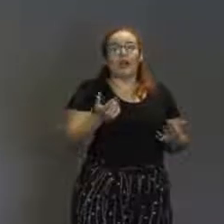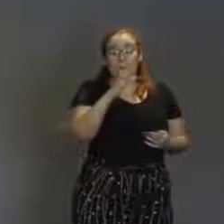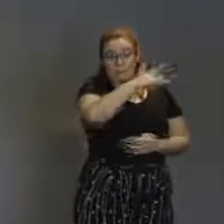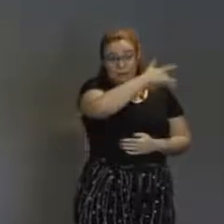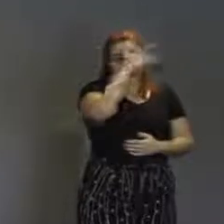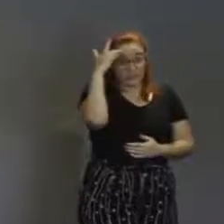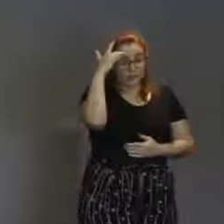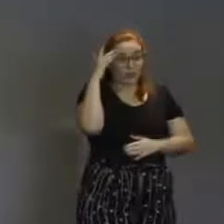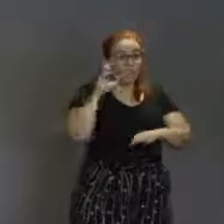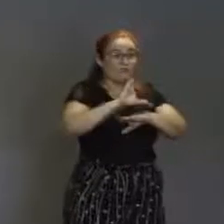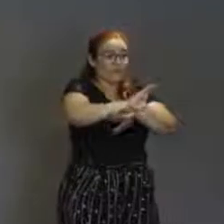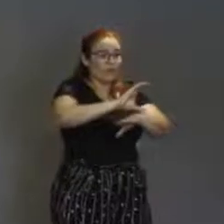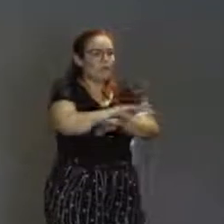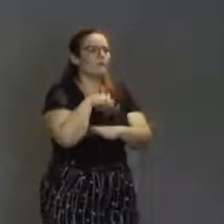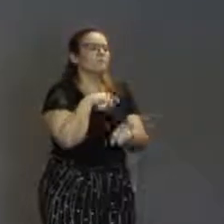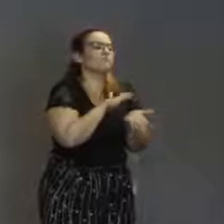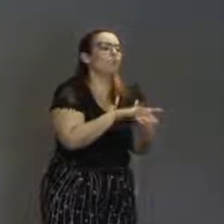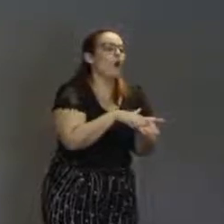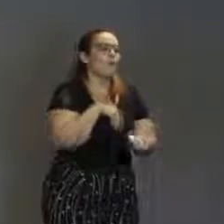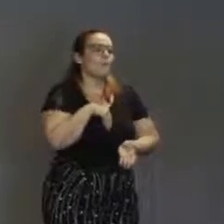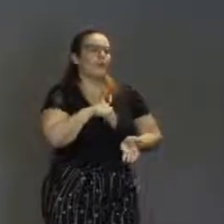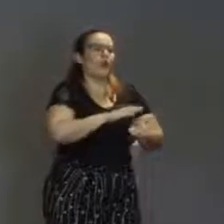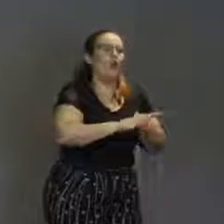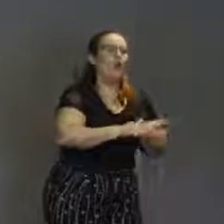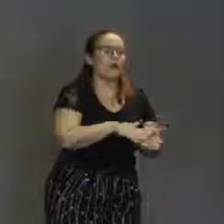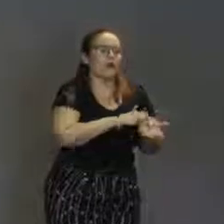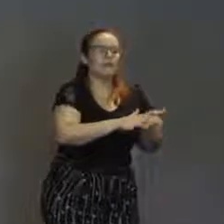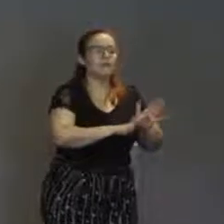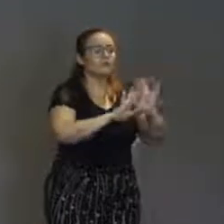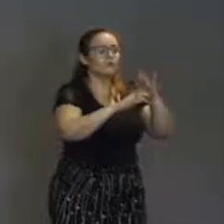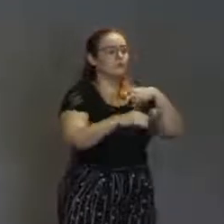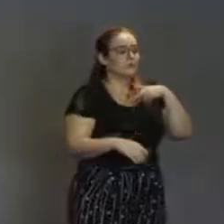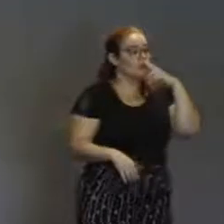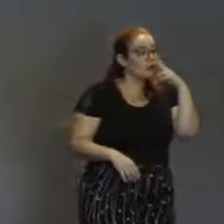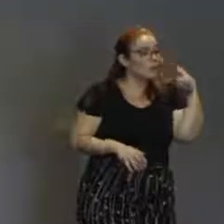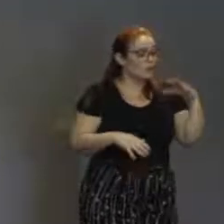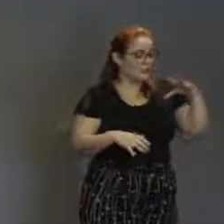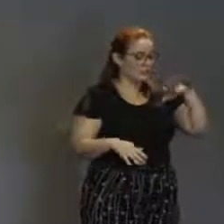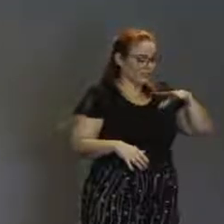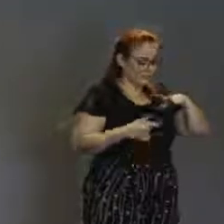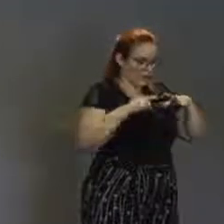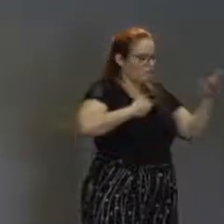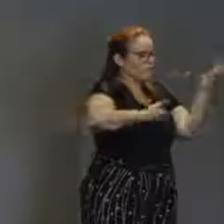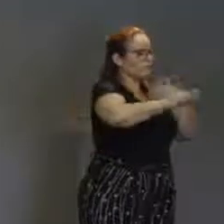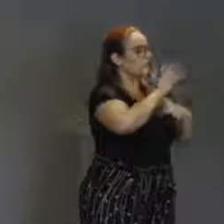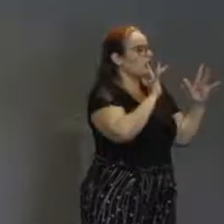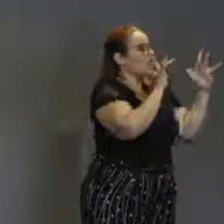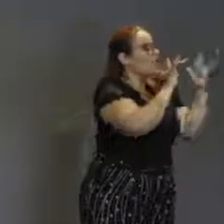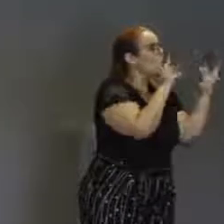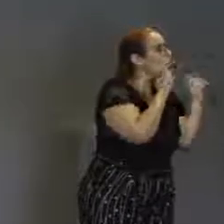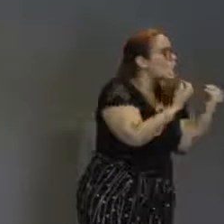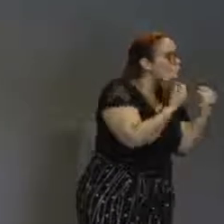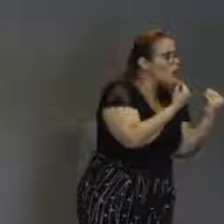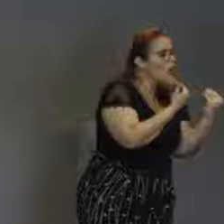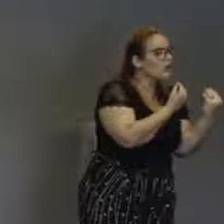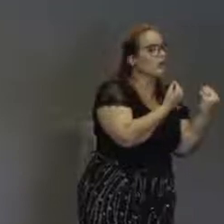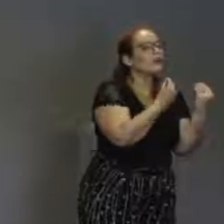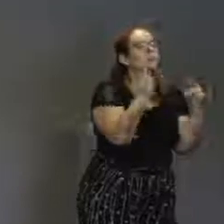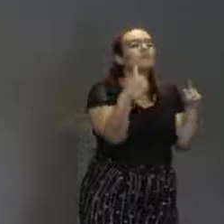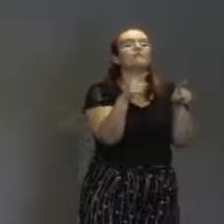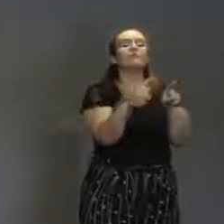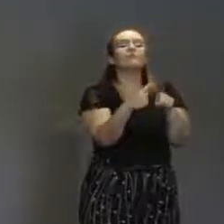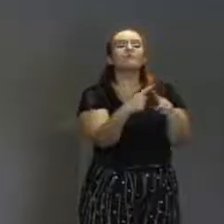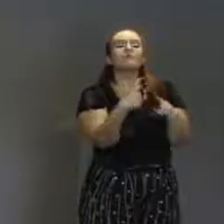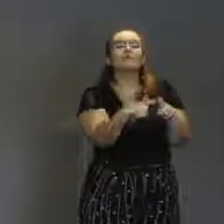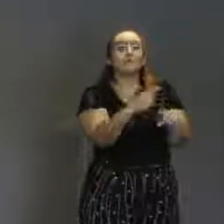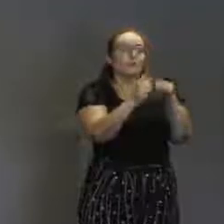Mas uma outra questão pela qual eu acho que essa mudança de relação com a cidade se dá é porque as instituições privadas